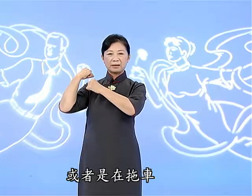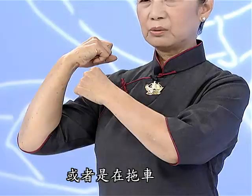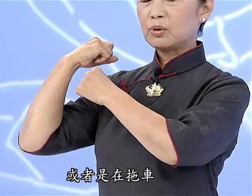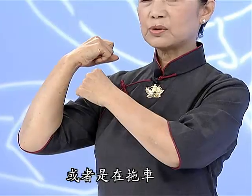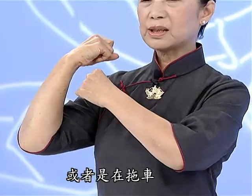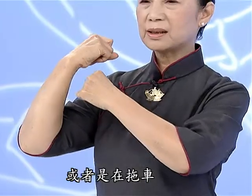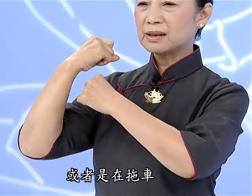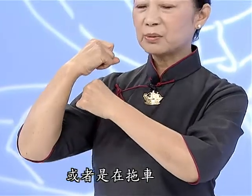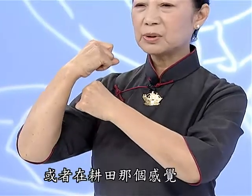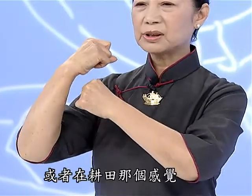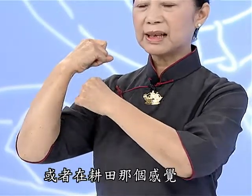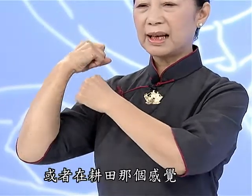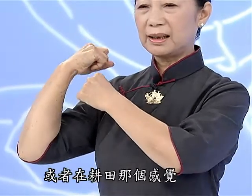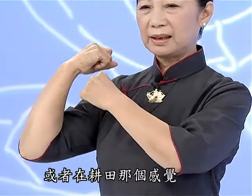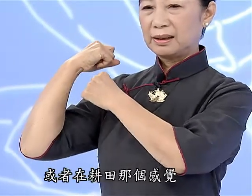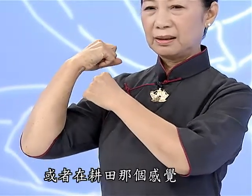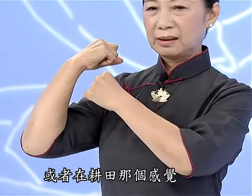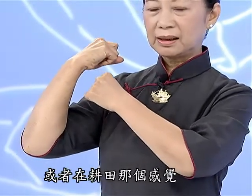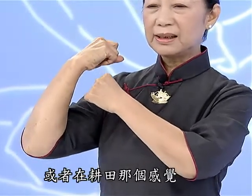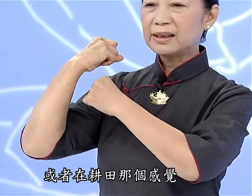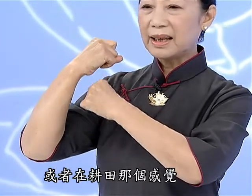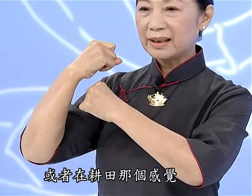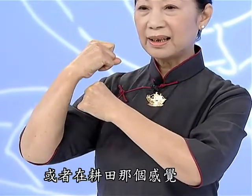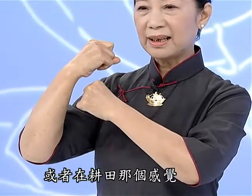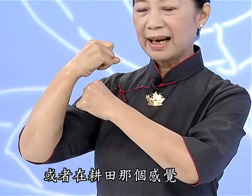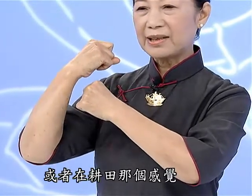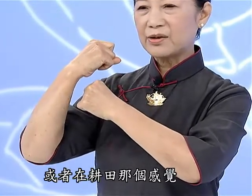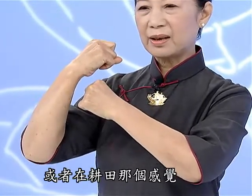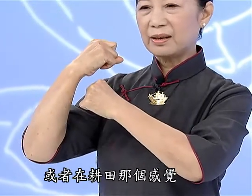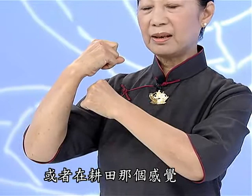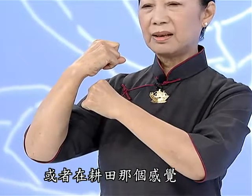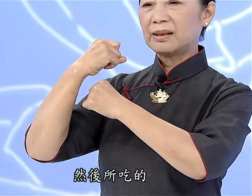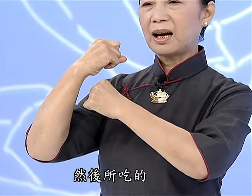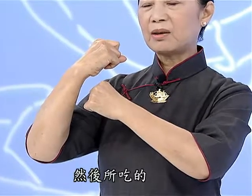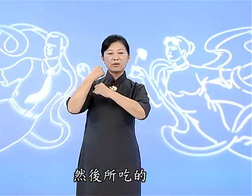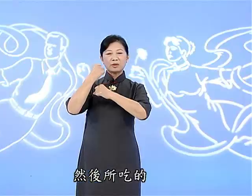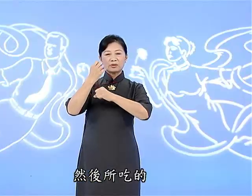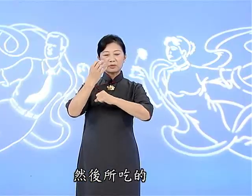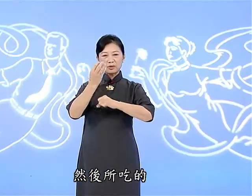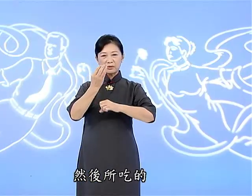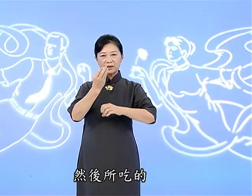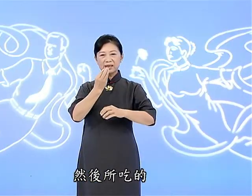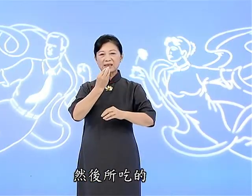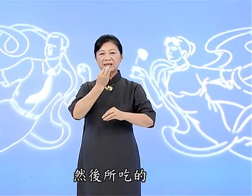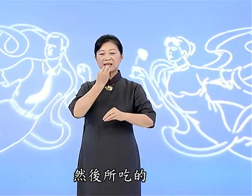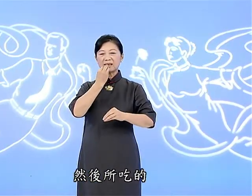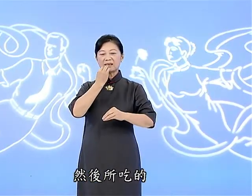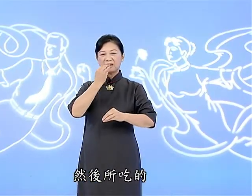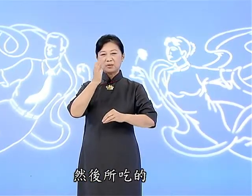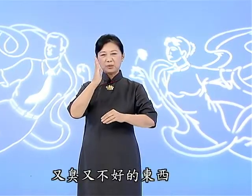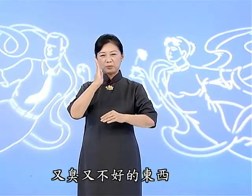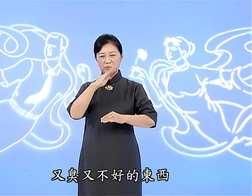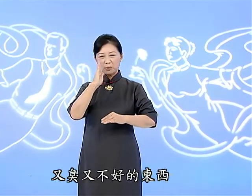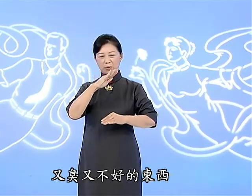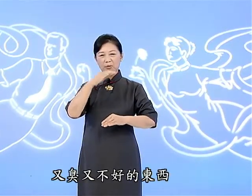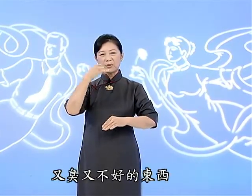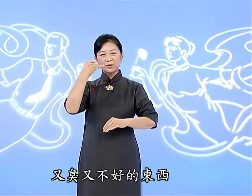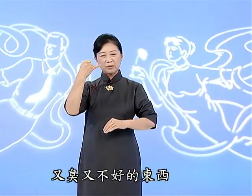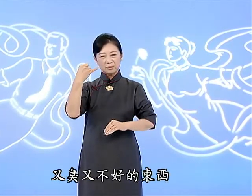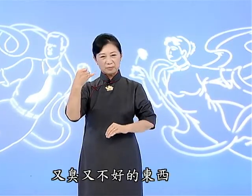拖车，或者在耕田那个感觉，然后所吃的又臭又不